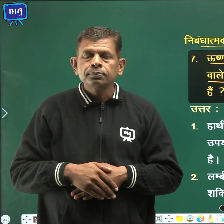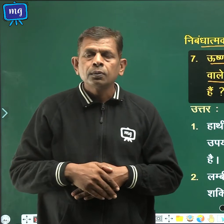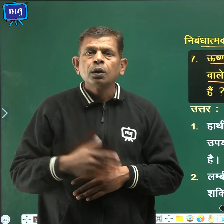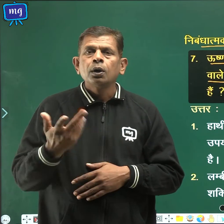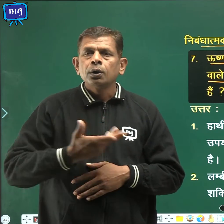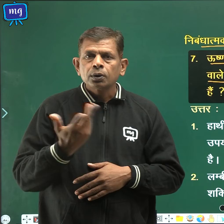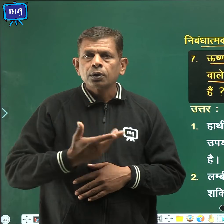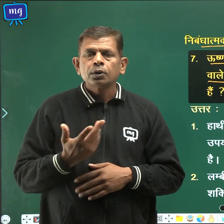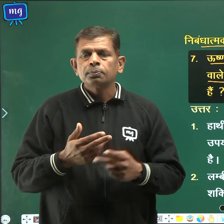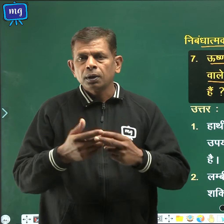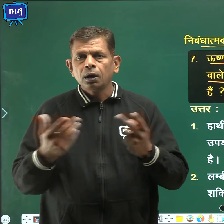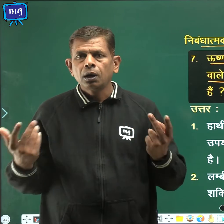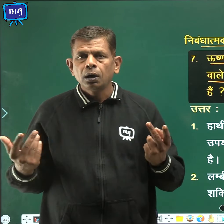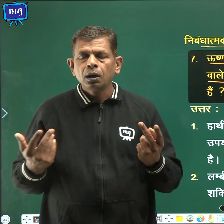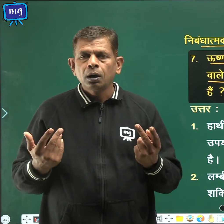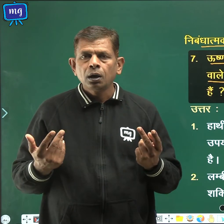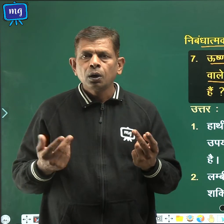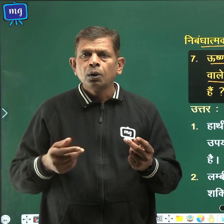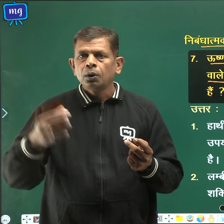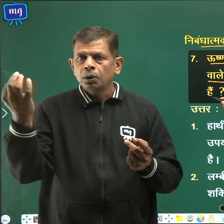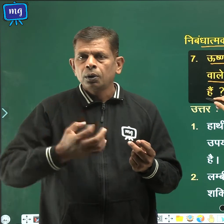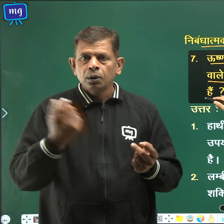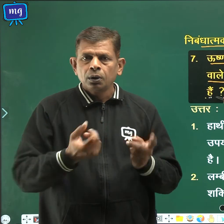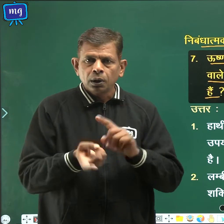किस प्रकार अनुकूलित हैं?